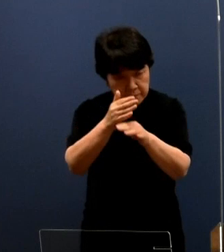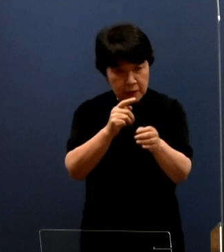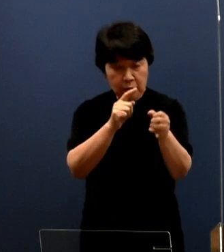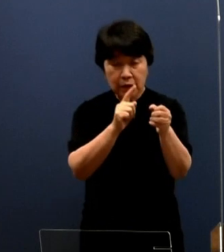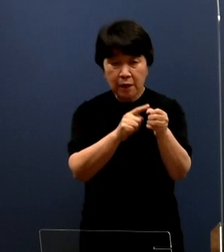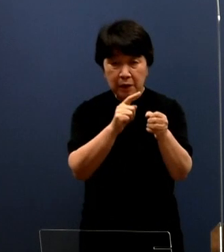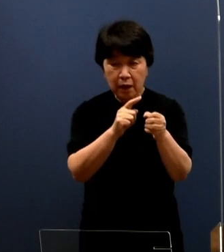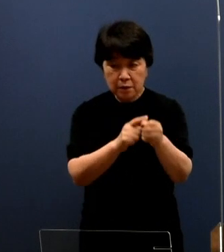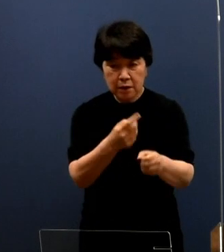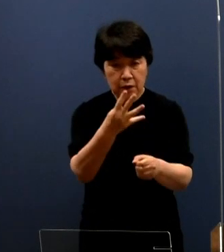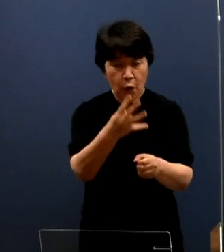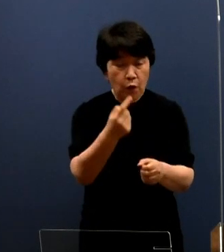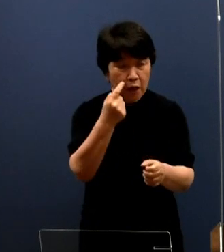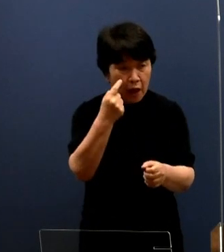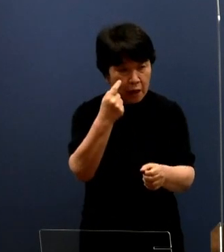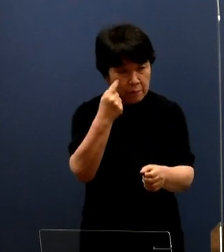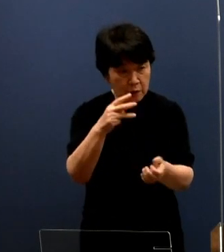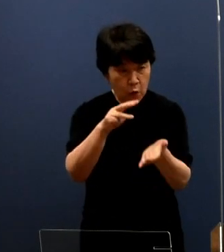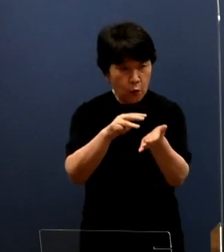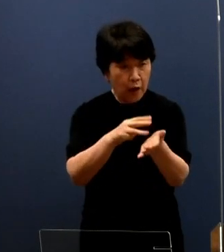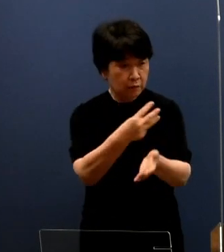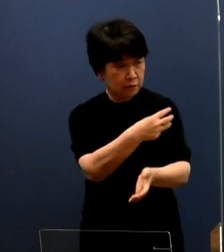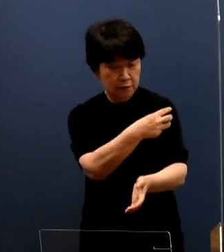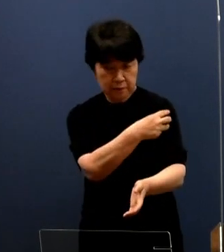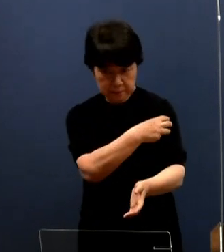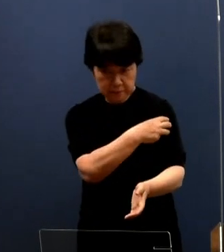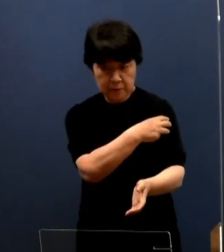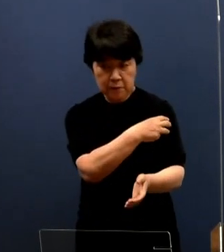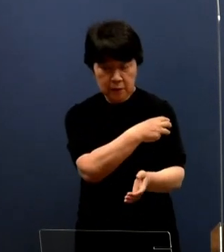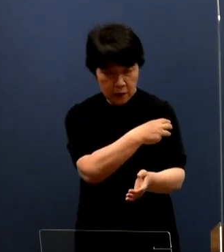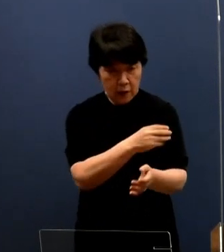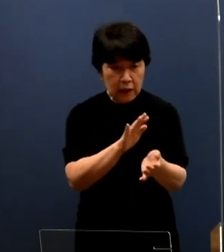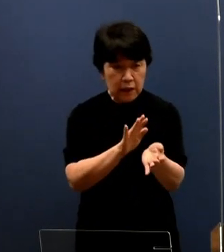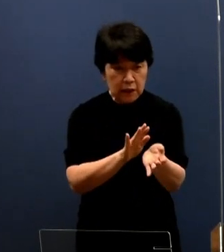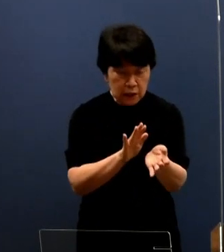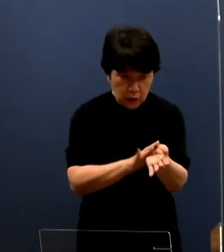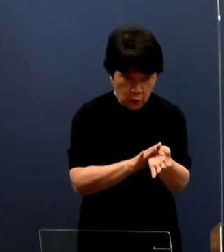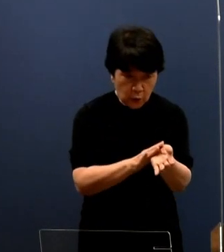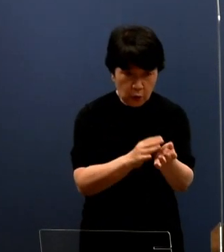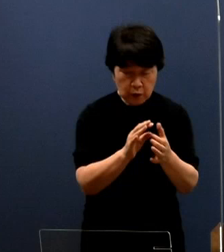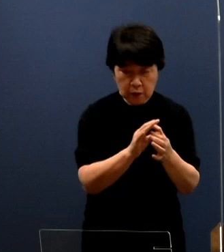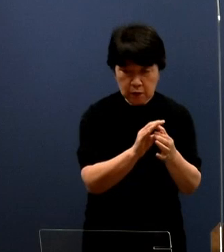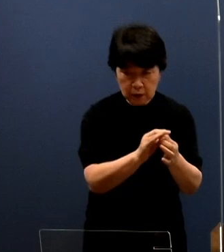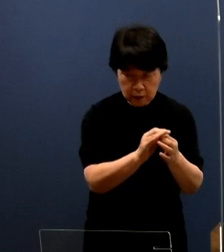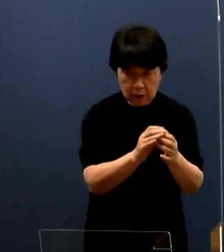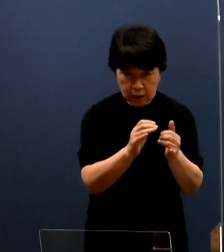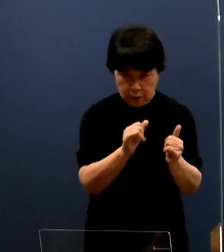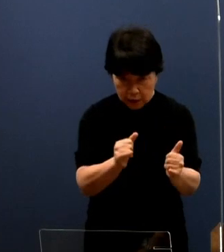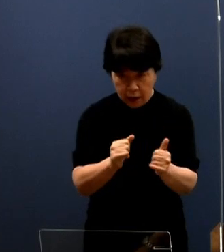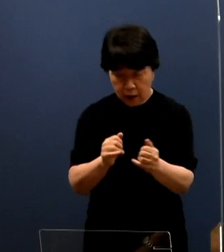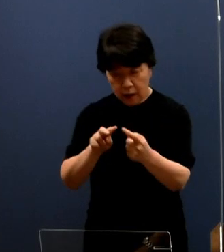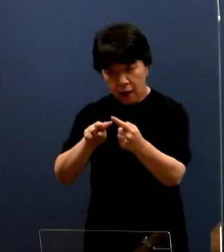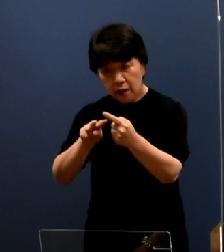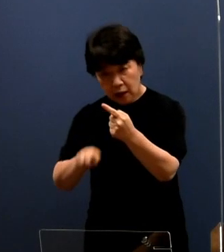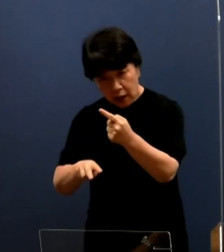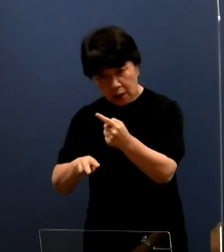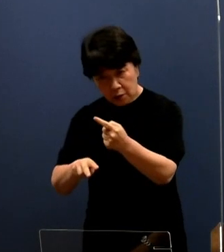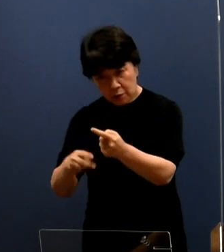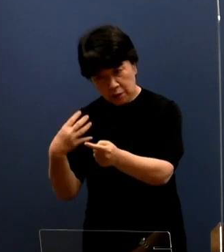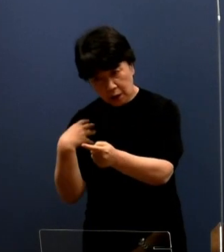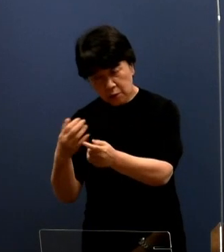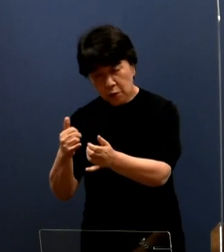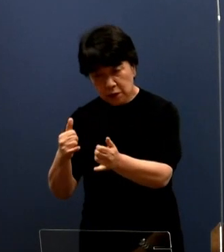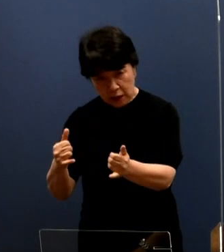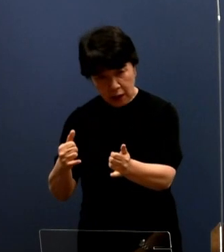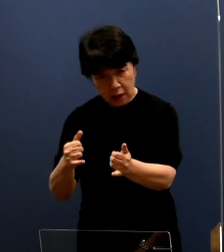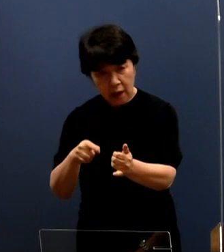ですけど、これ、医療従事者とか、あるいはその介護従事者、 はい、 急がれるという。はい、もあると思うんですけど、島根